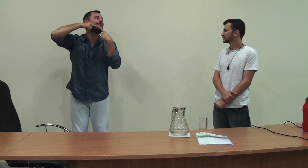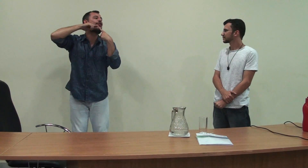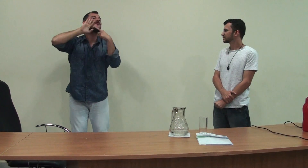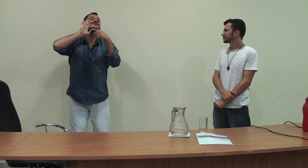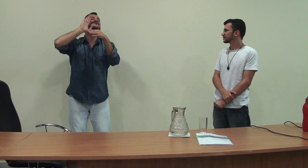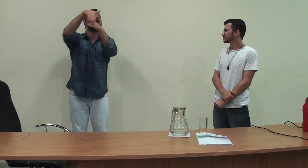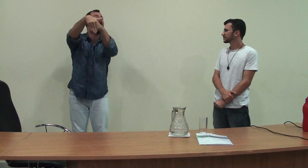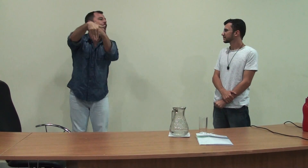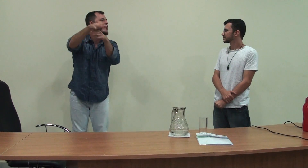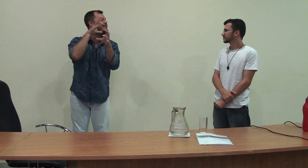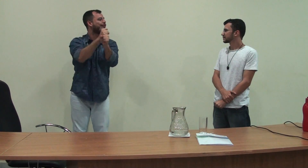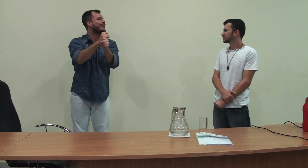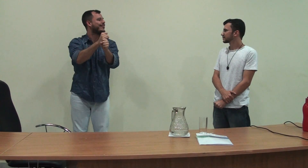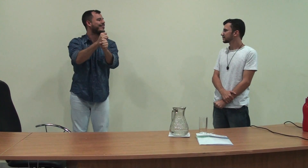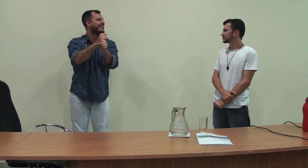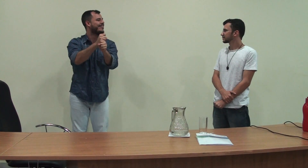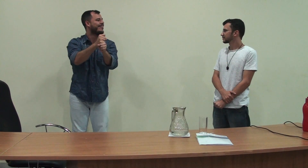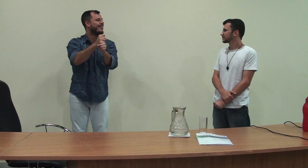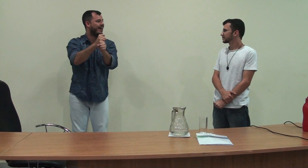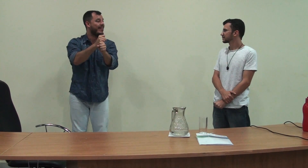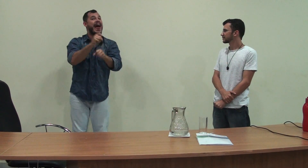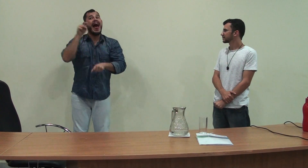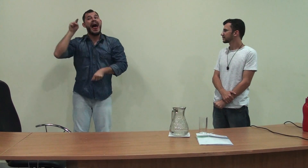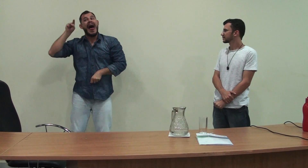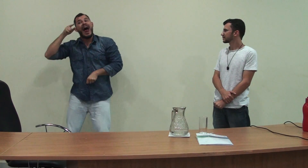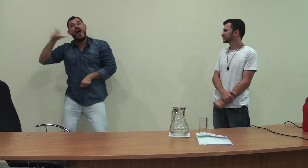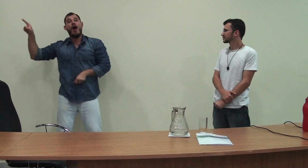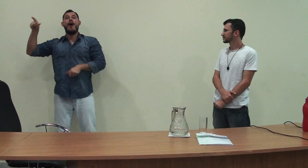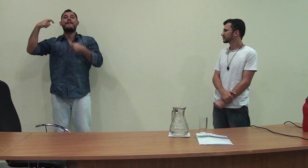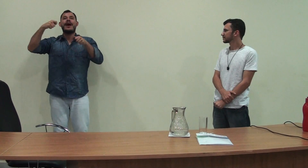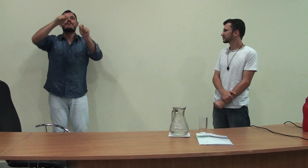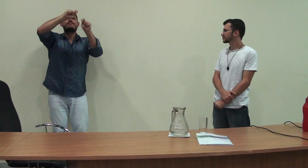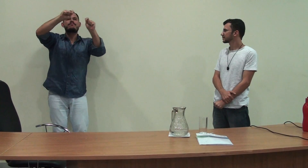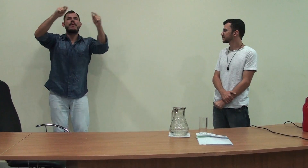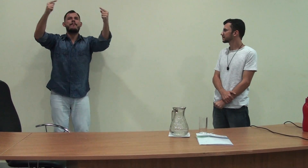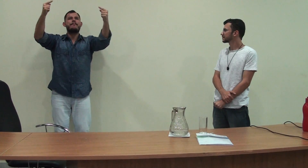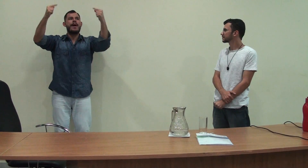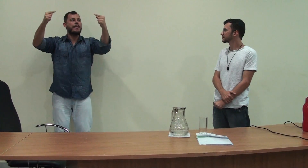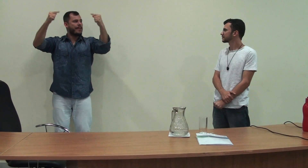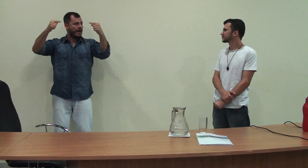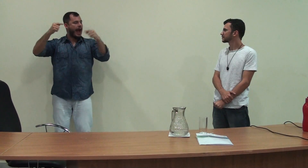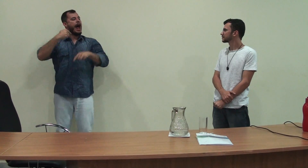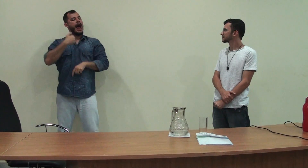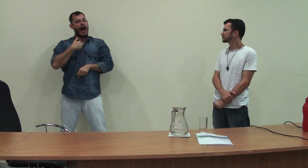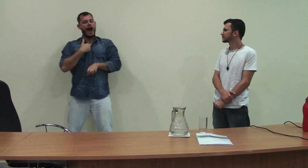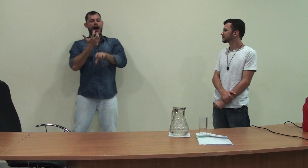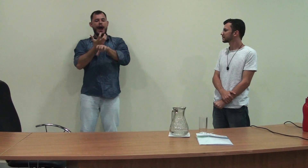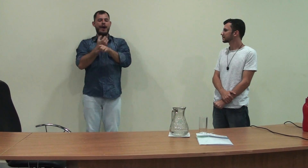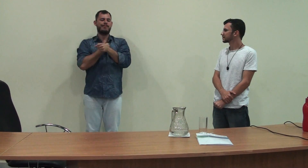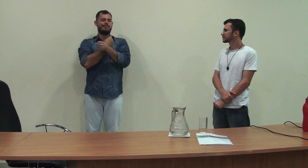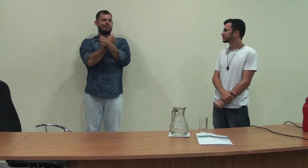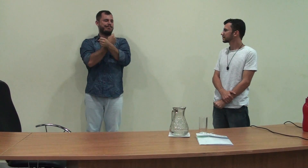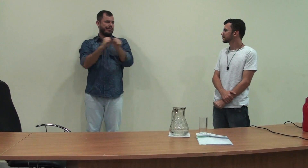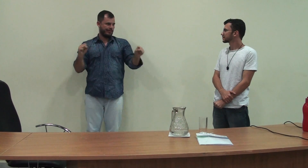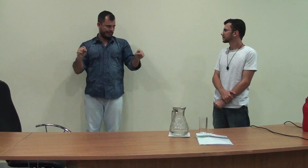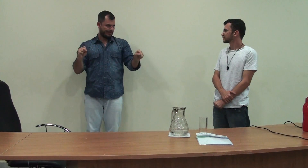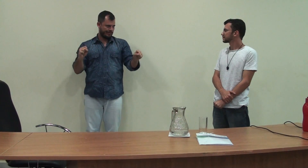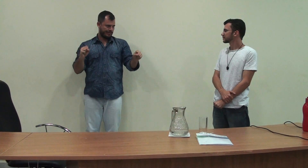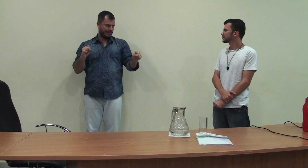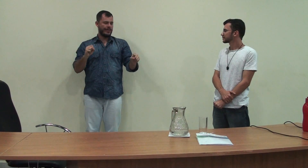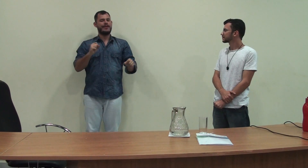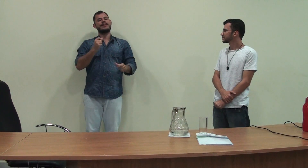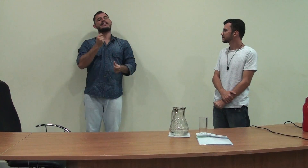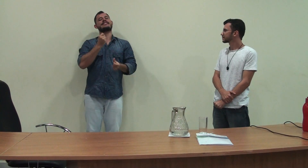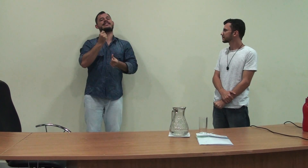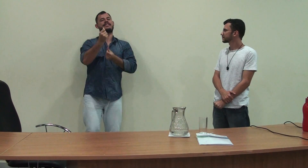o cálculo de costas, e fazia o cálculo e eu não conseguia acompanhar. Então, passo a passo,